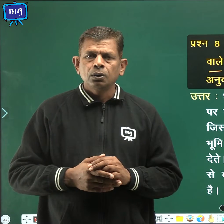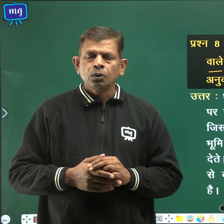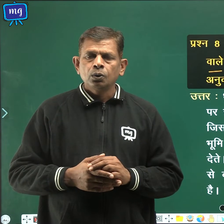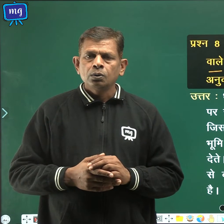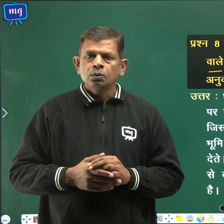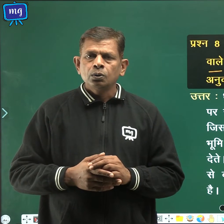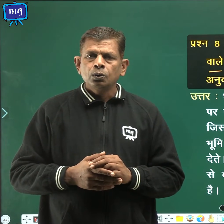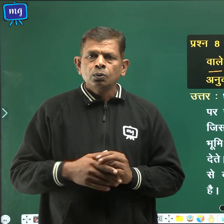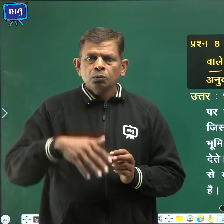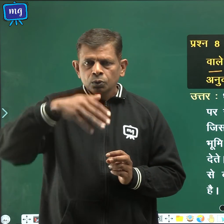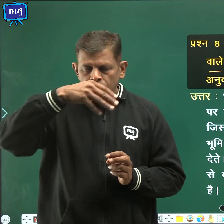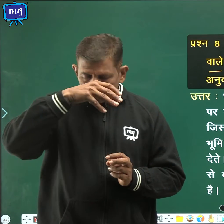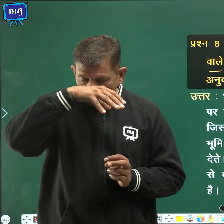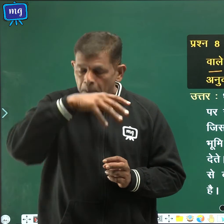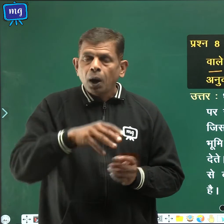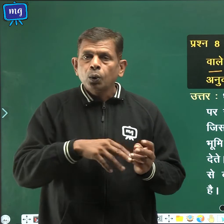ध्रुवीय भालू के